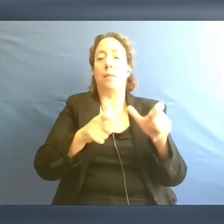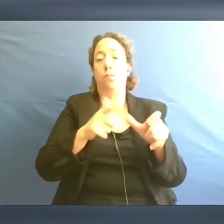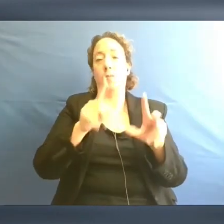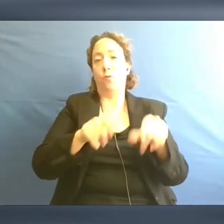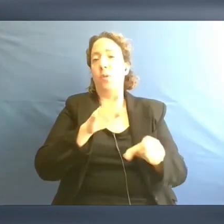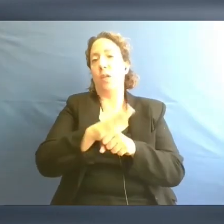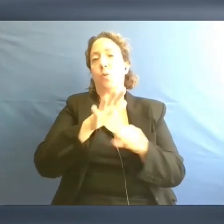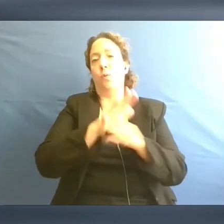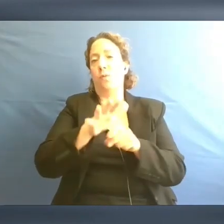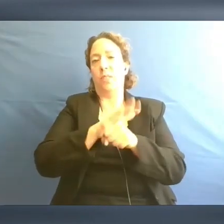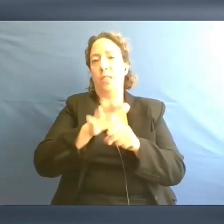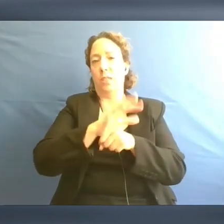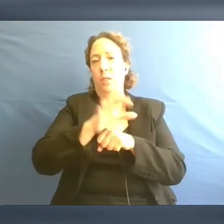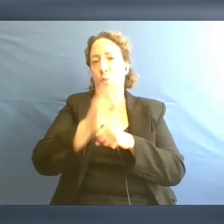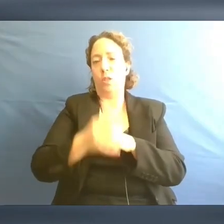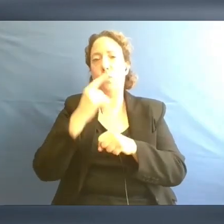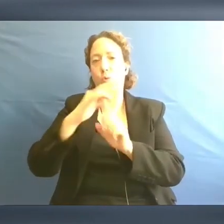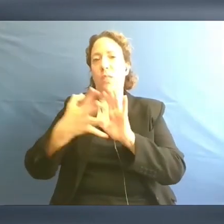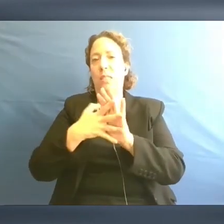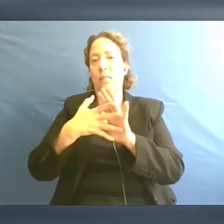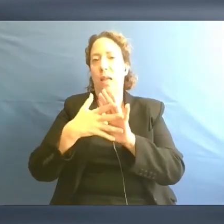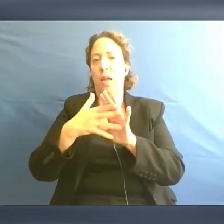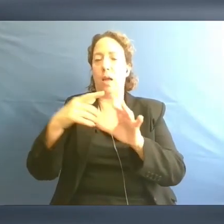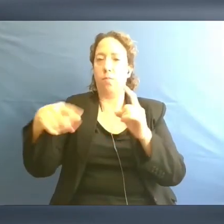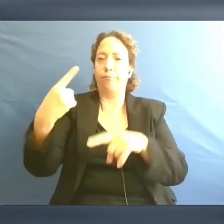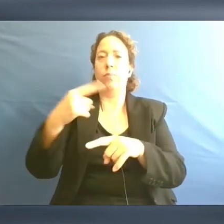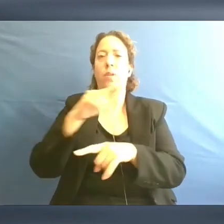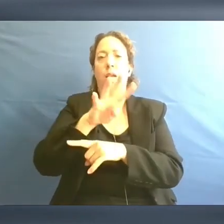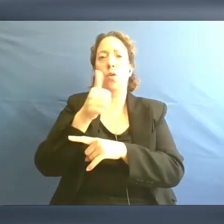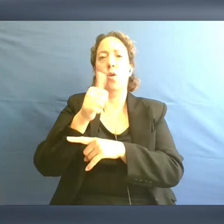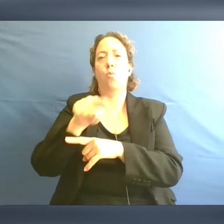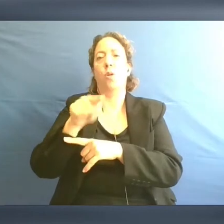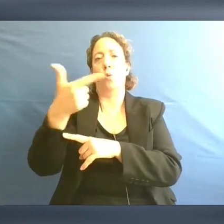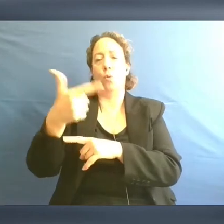pour le critère de succès 4.1.2.